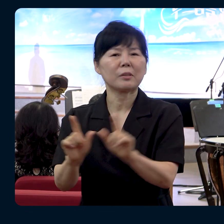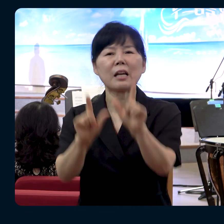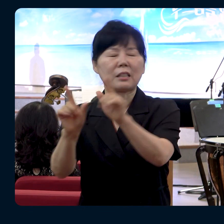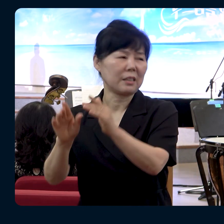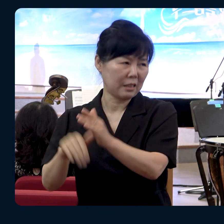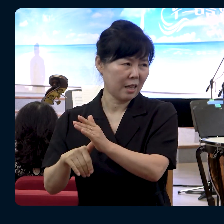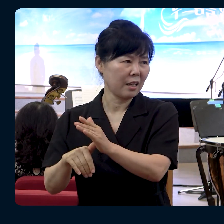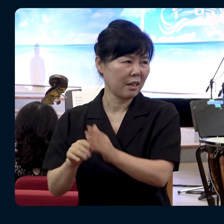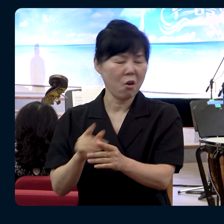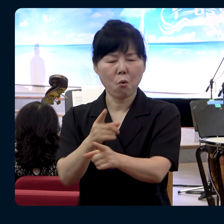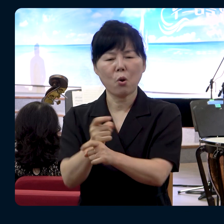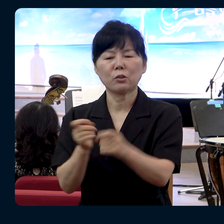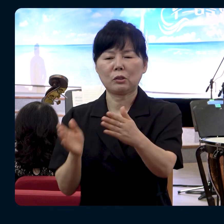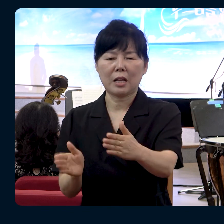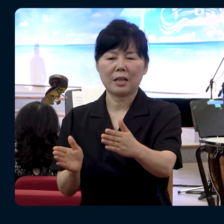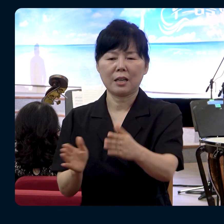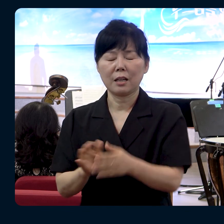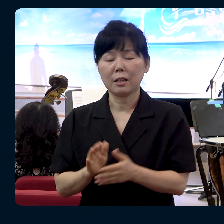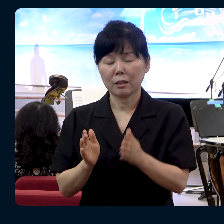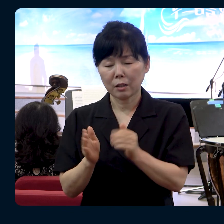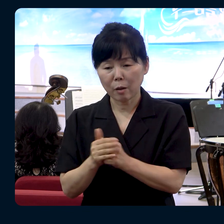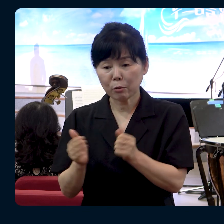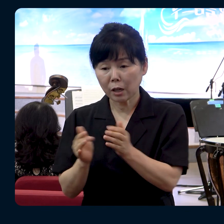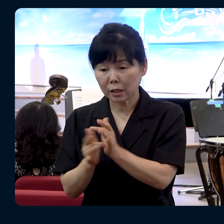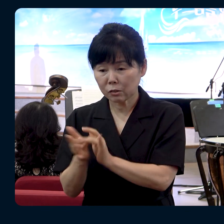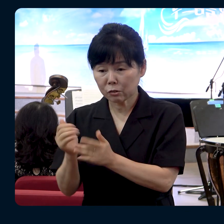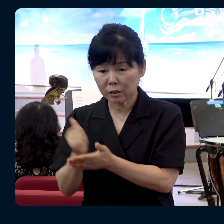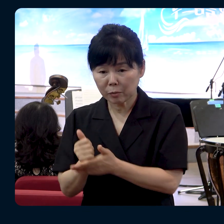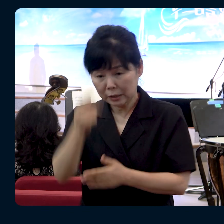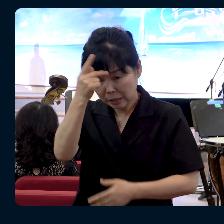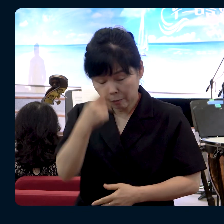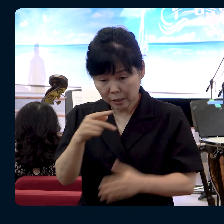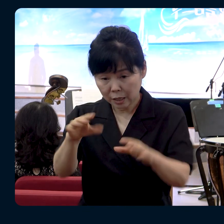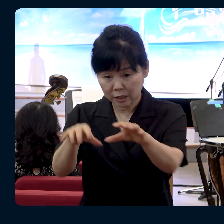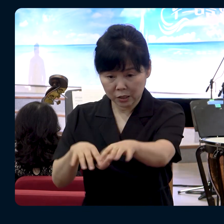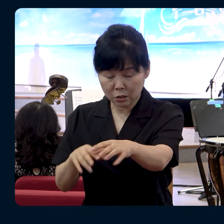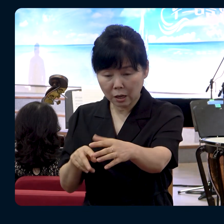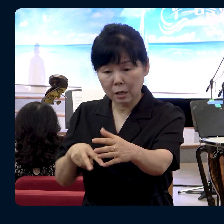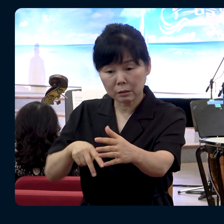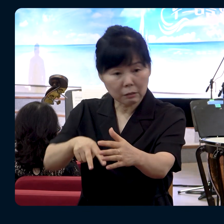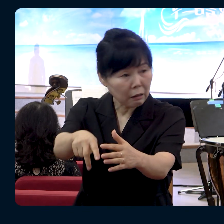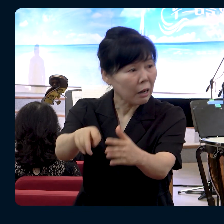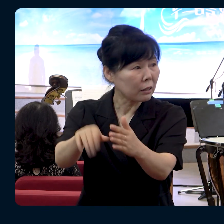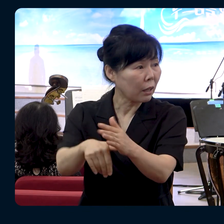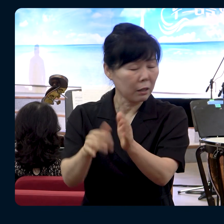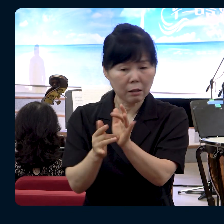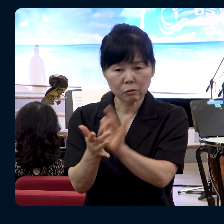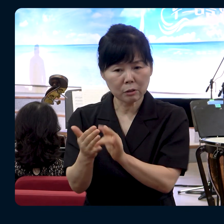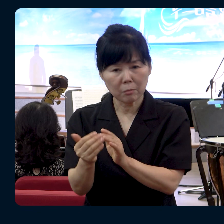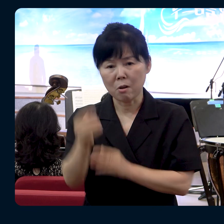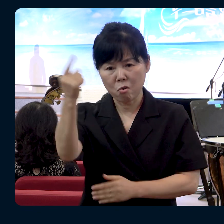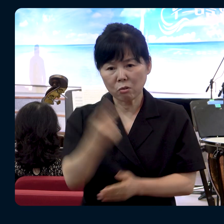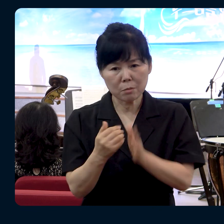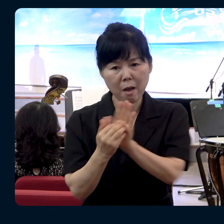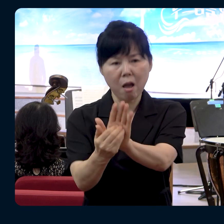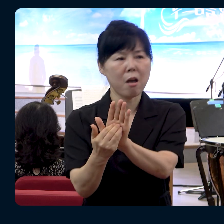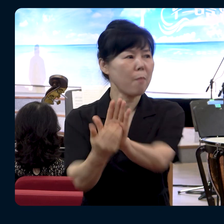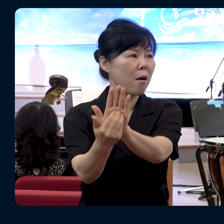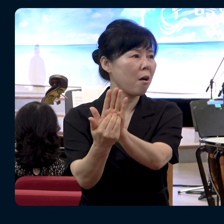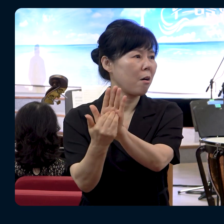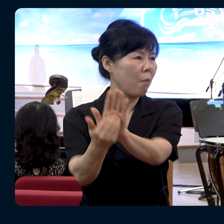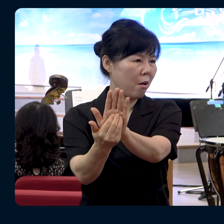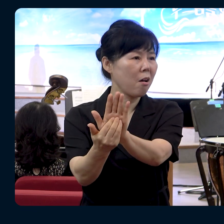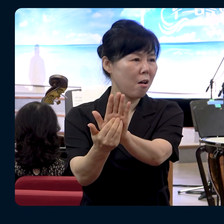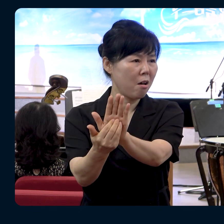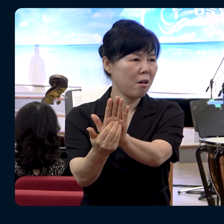있던 것이죠. 그래서 예수님이 사마리아 땅을 지나가실 때 그래서 예수님을 거부하는 것이죠. 야고보와